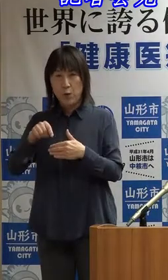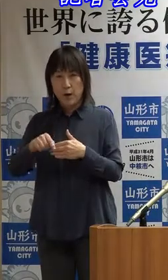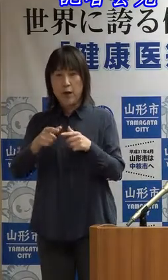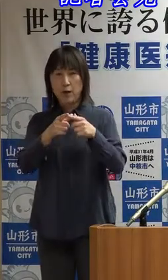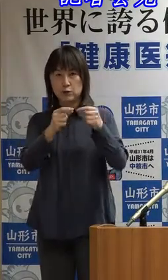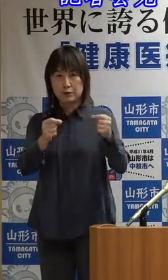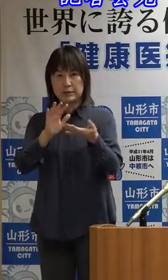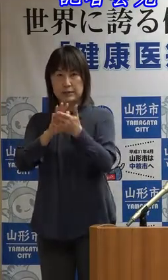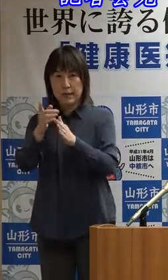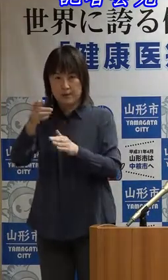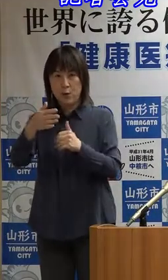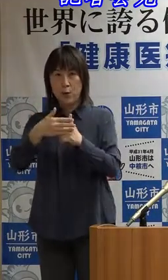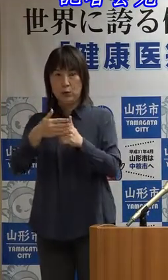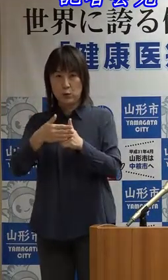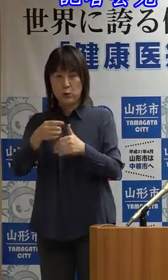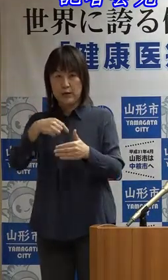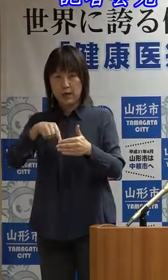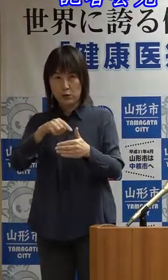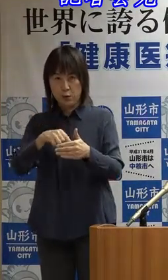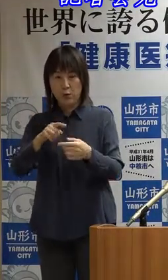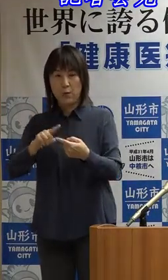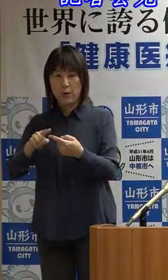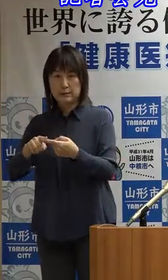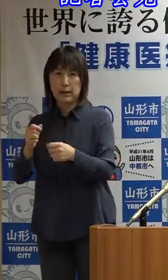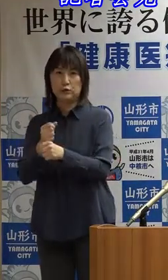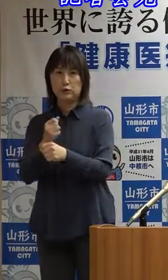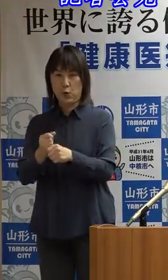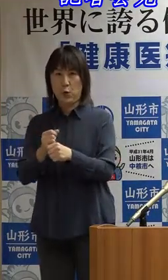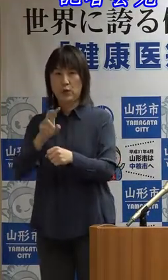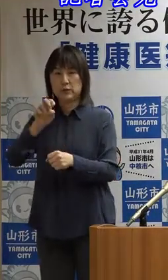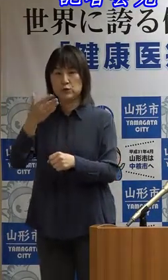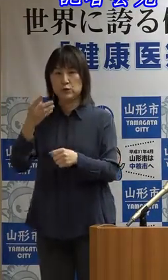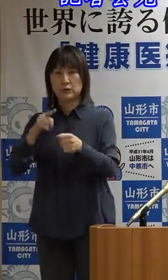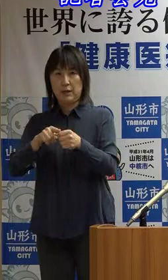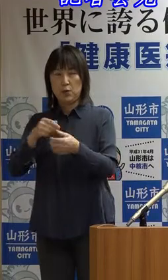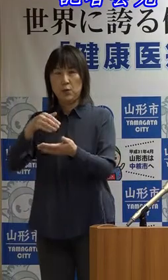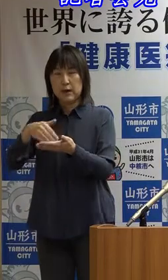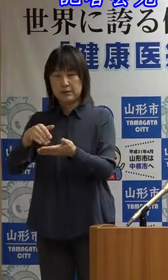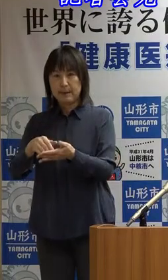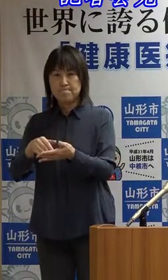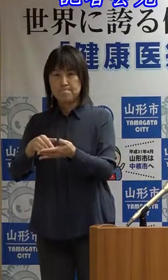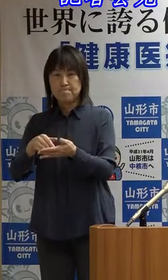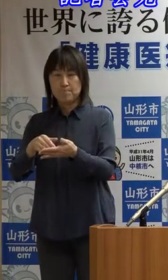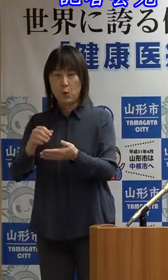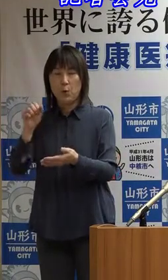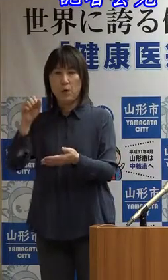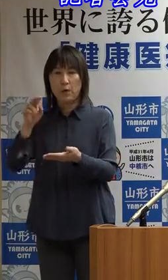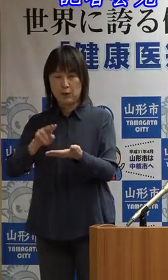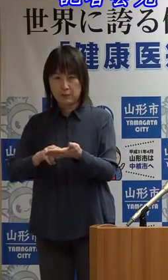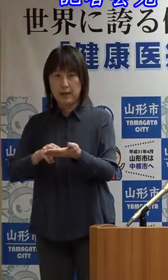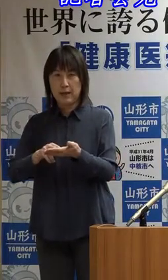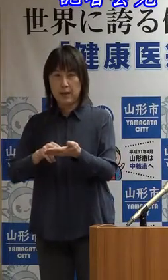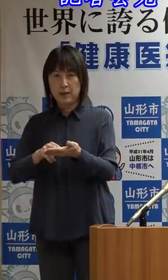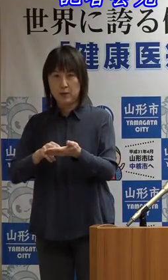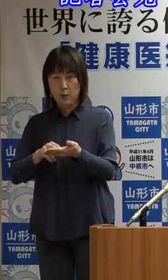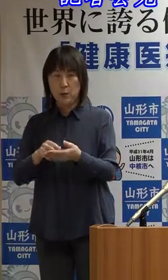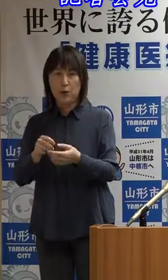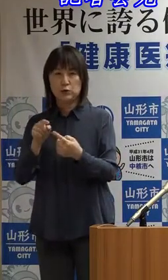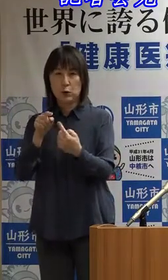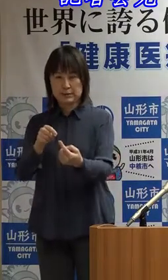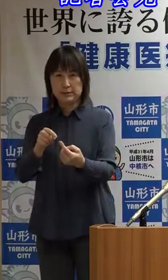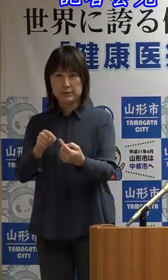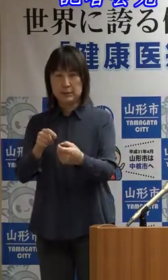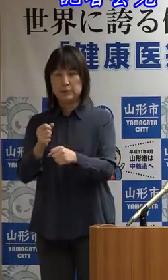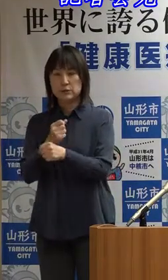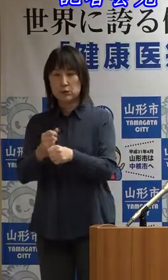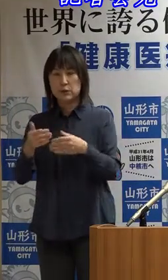国・県の補助内需に基づく事業のほか、29年度決算の確定に伴う財政措置や事業の